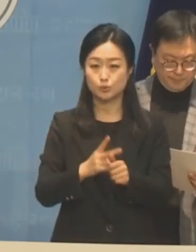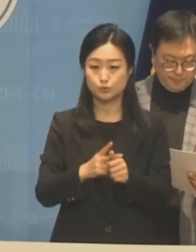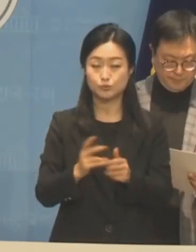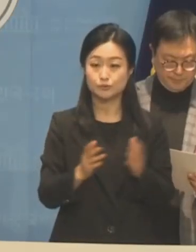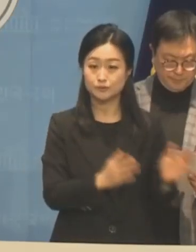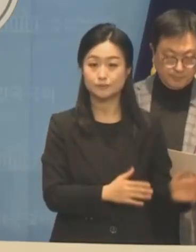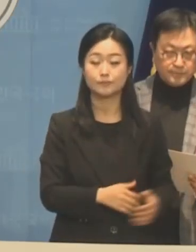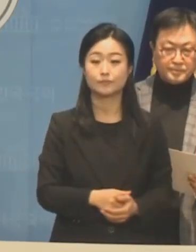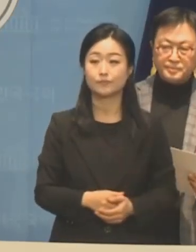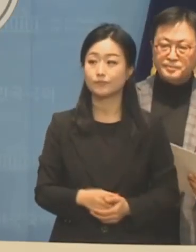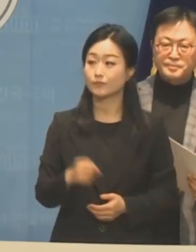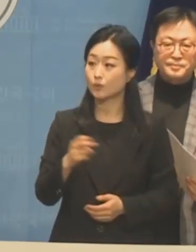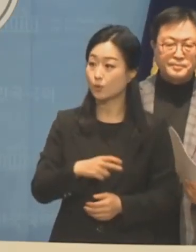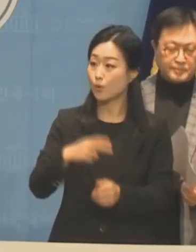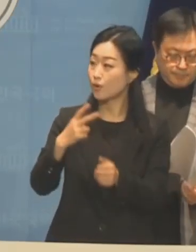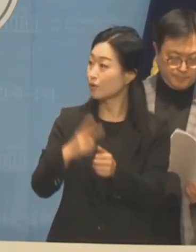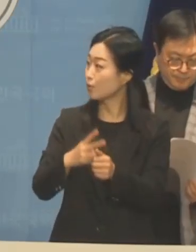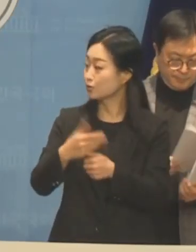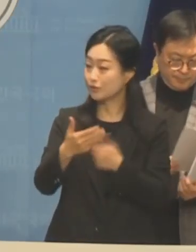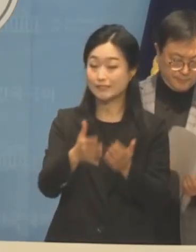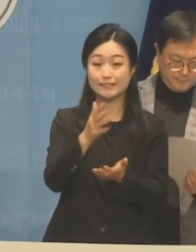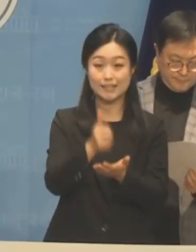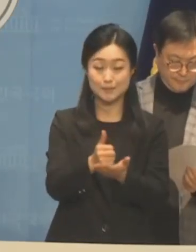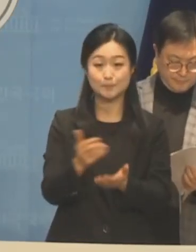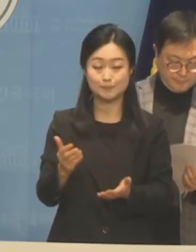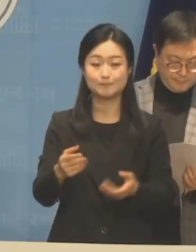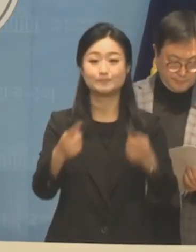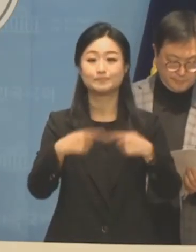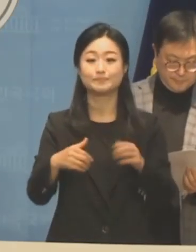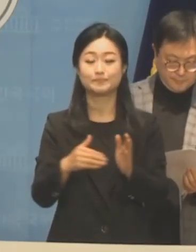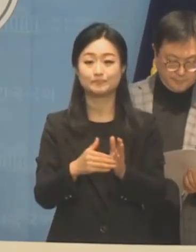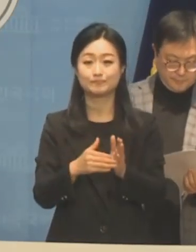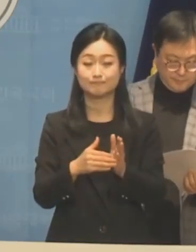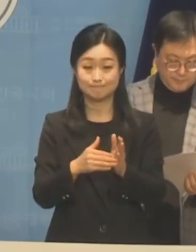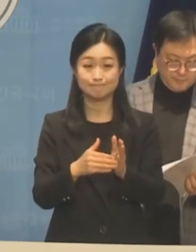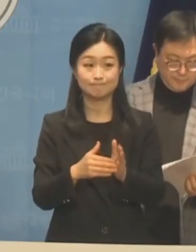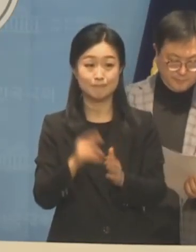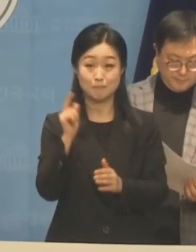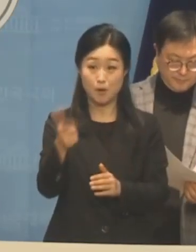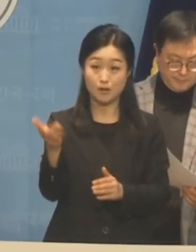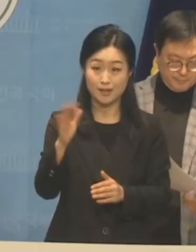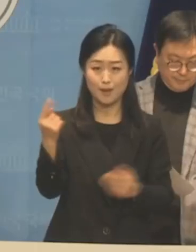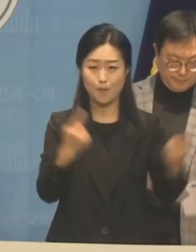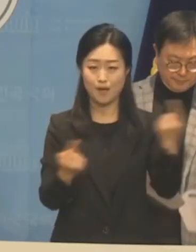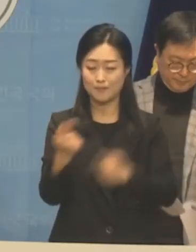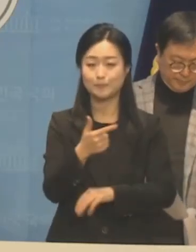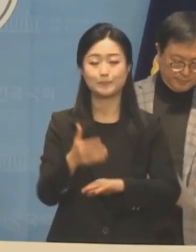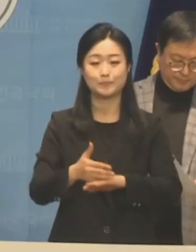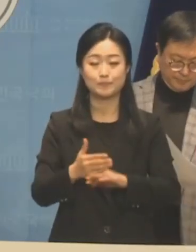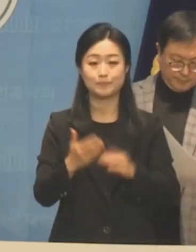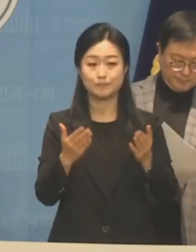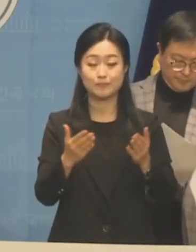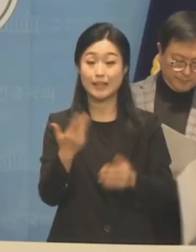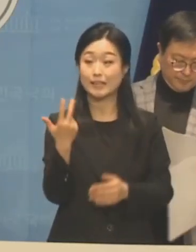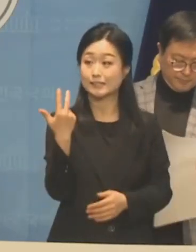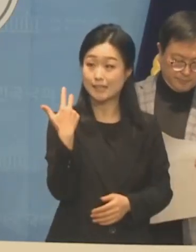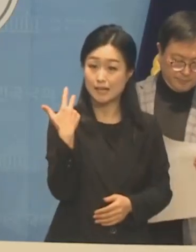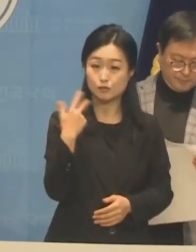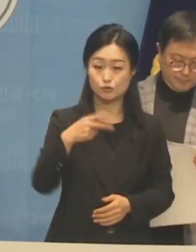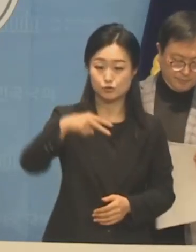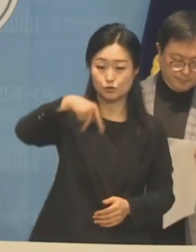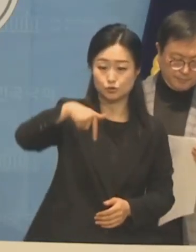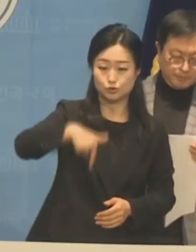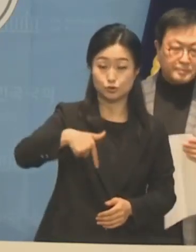서진형 교권실장님, 네, 함께해 주셨습니다. 먼 길 와주셔서 고맙습니다. 지난주